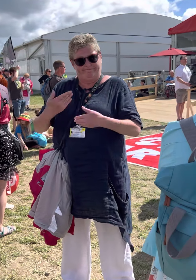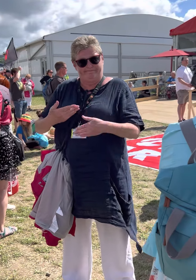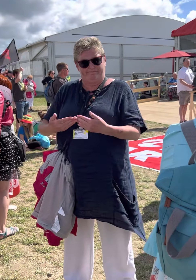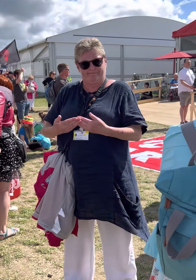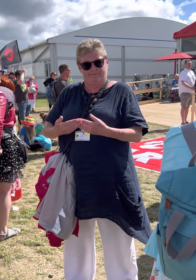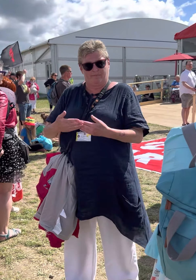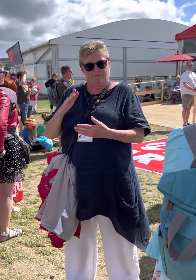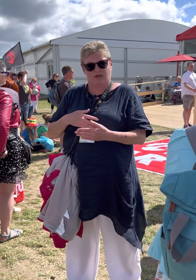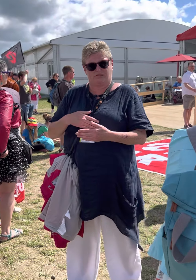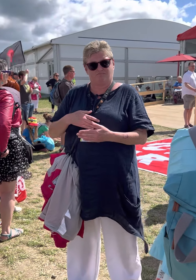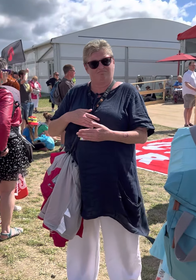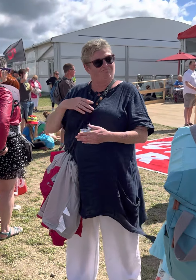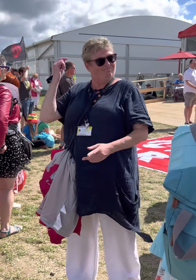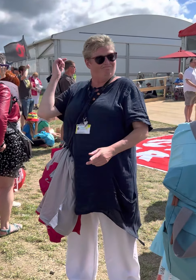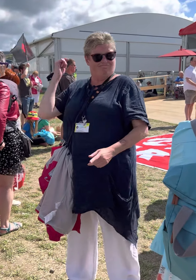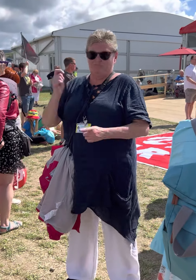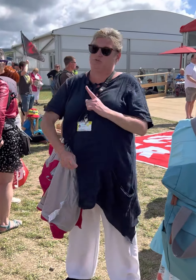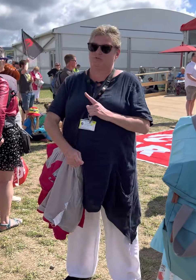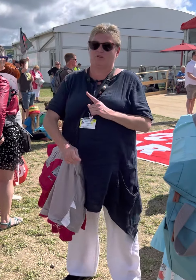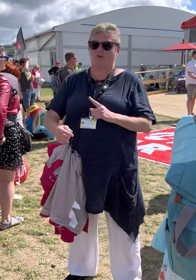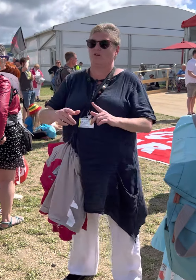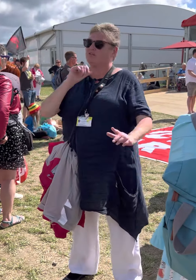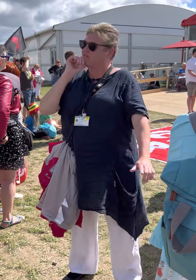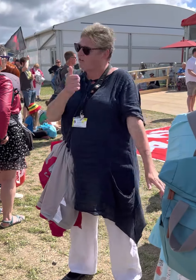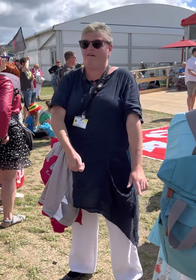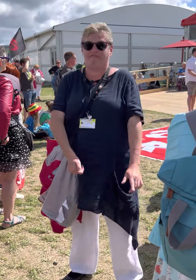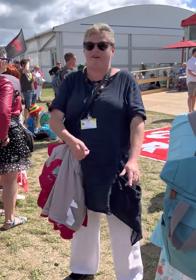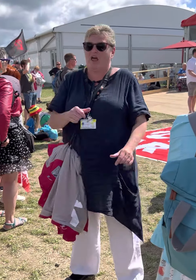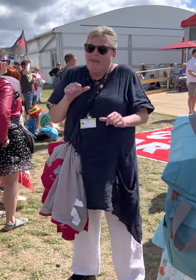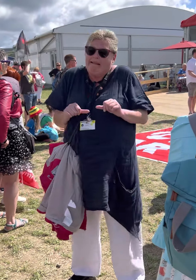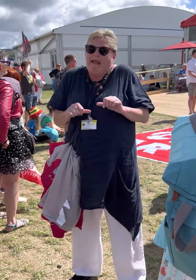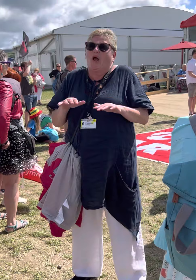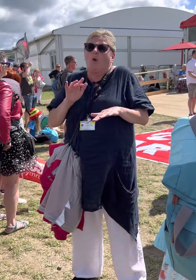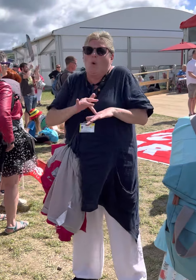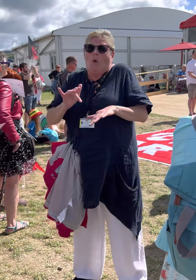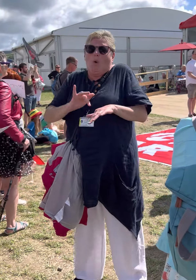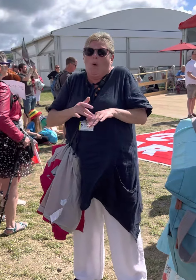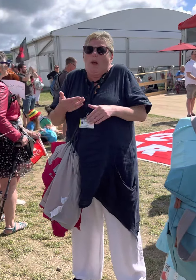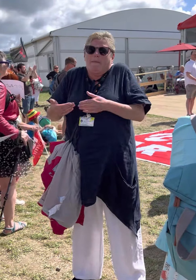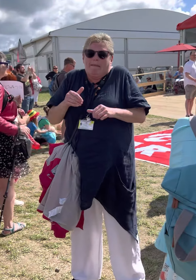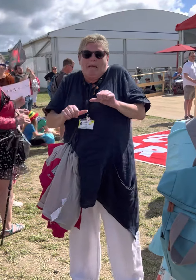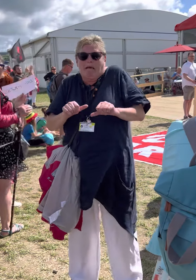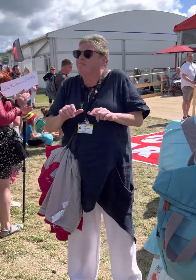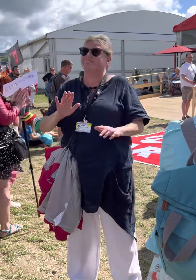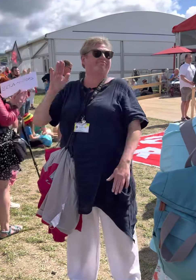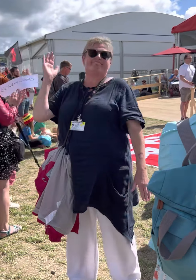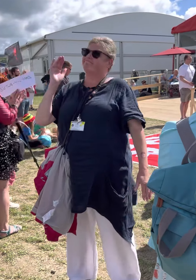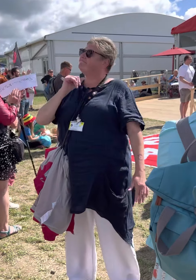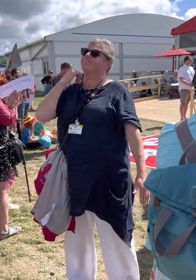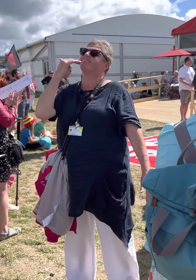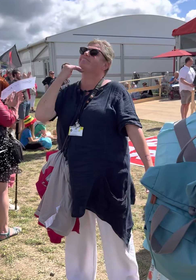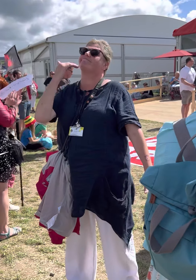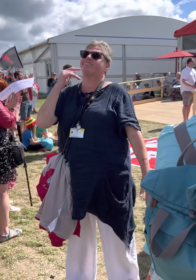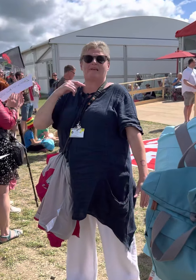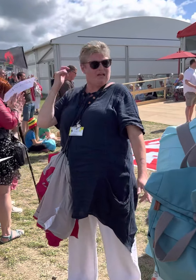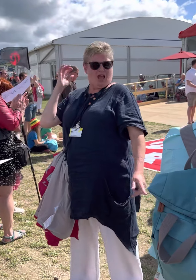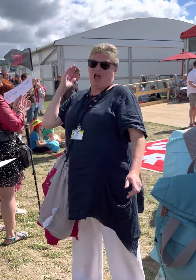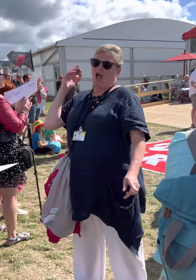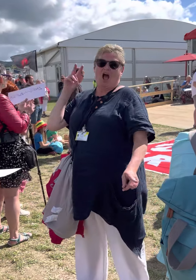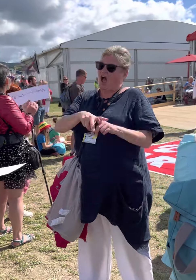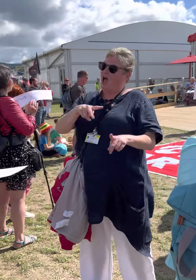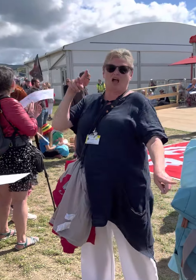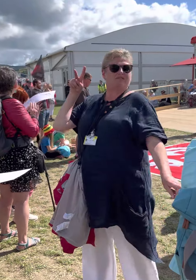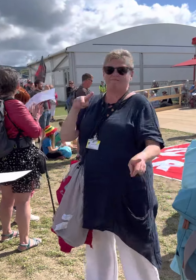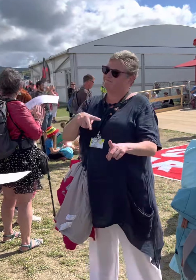symud yn radical. Dyw camau bach arbrofol yn ambell i gymuned